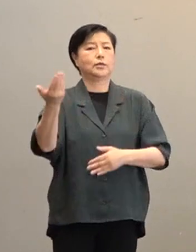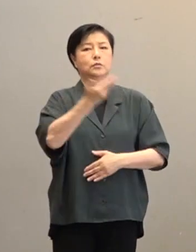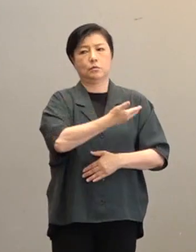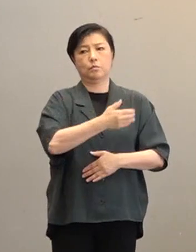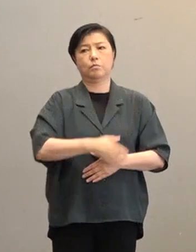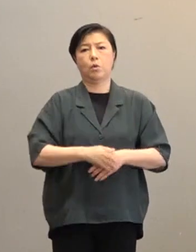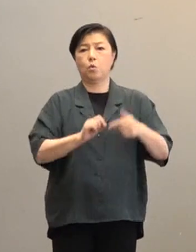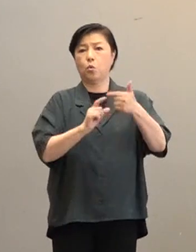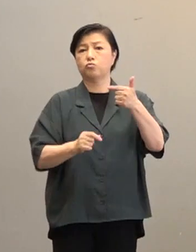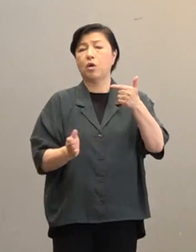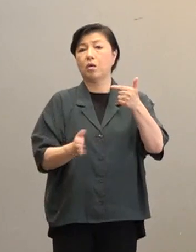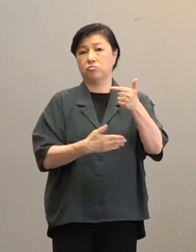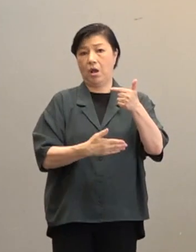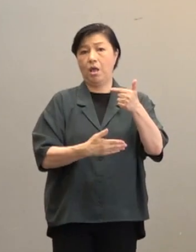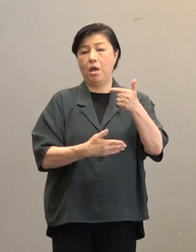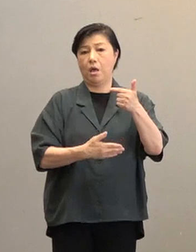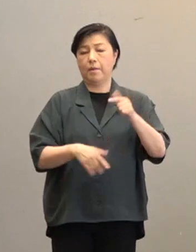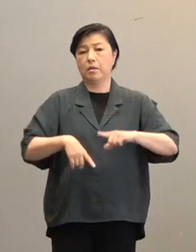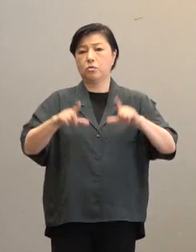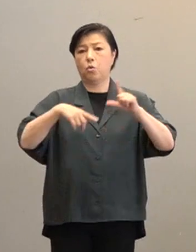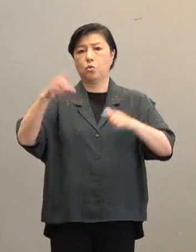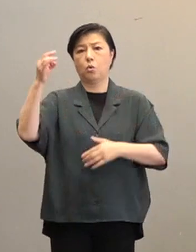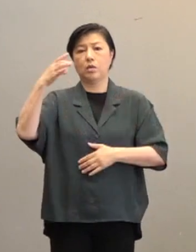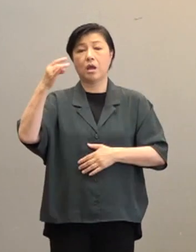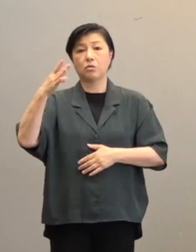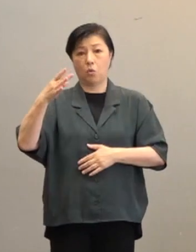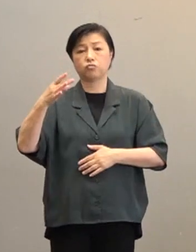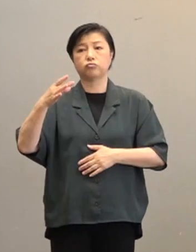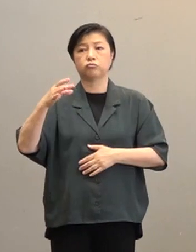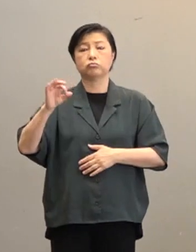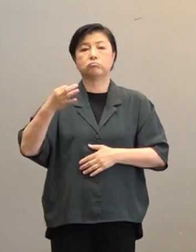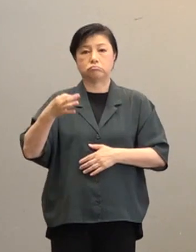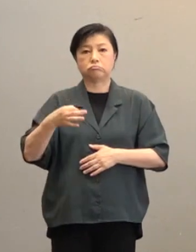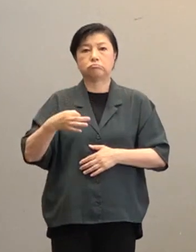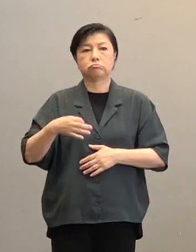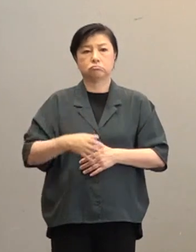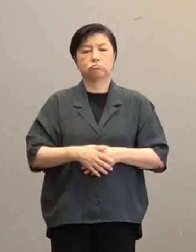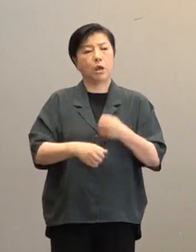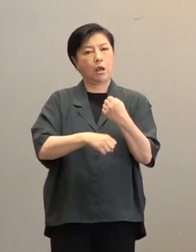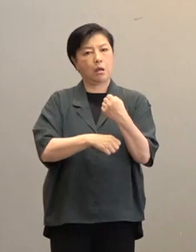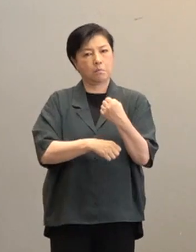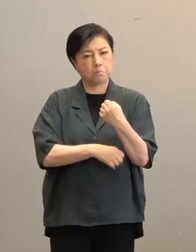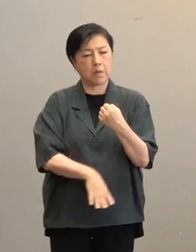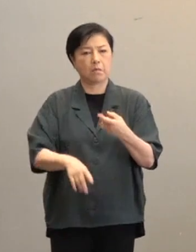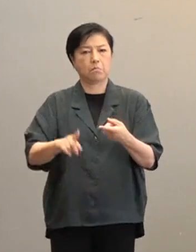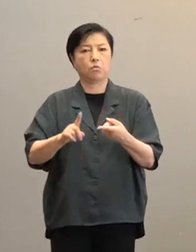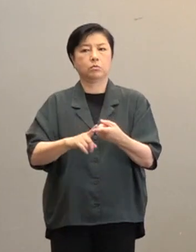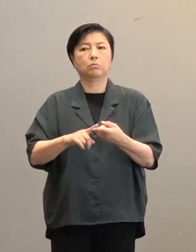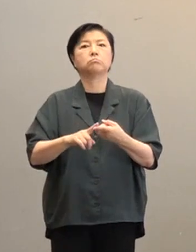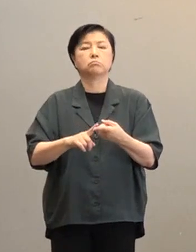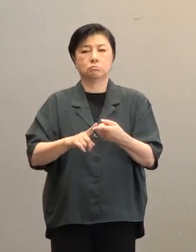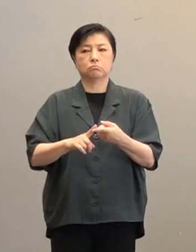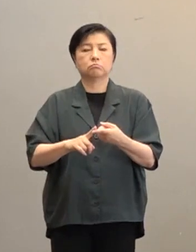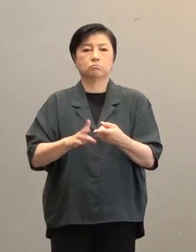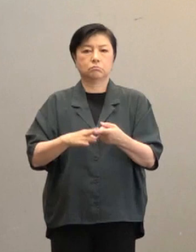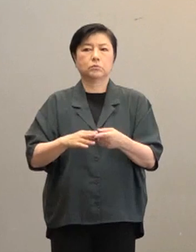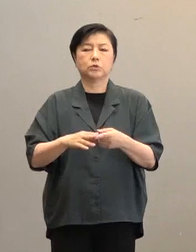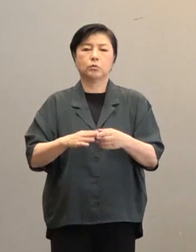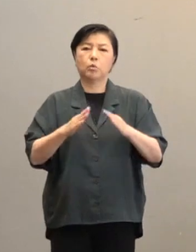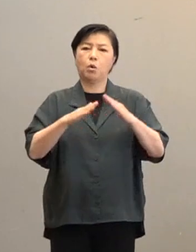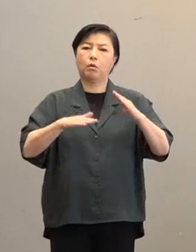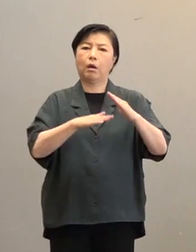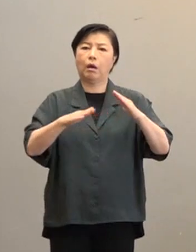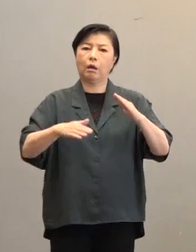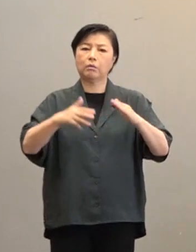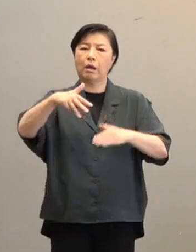思います。6月からですね、東京電力が電気料金の抜本的な値上げを行 行って、標準家庭の料金で